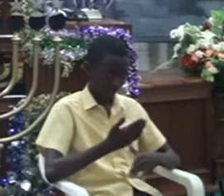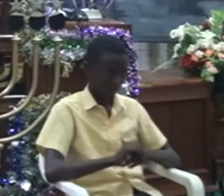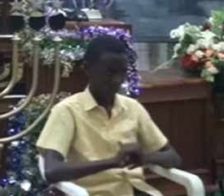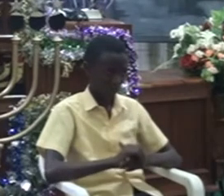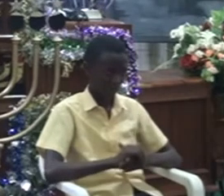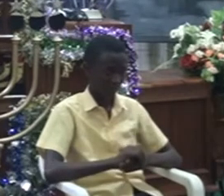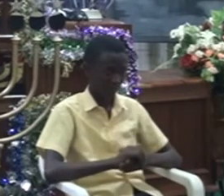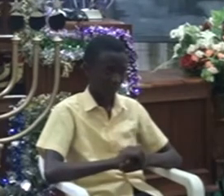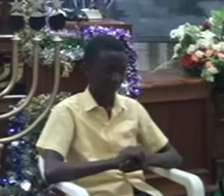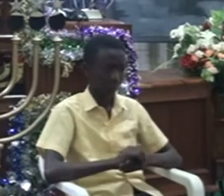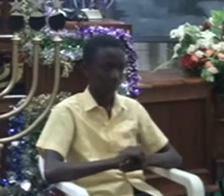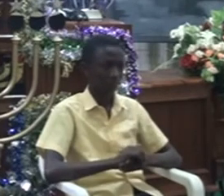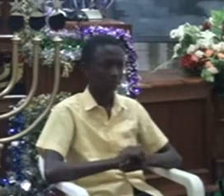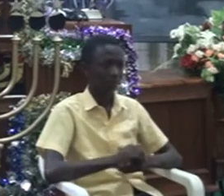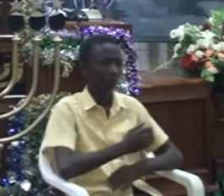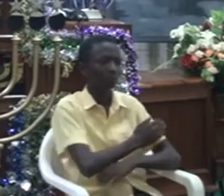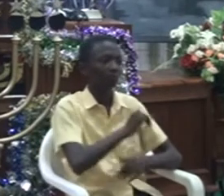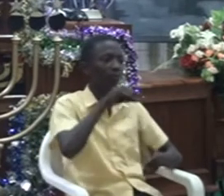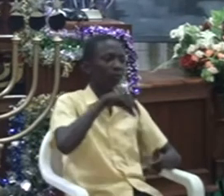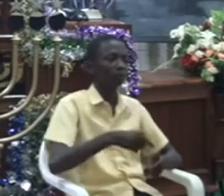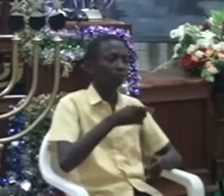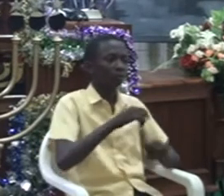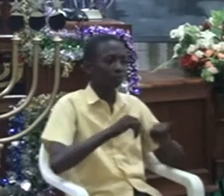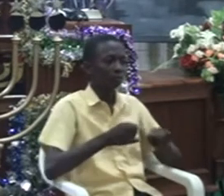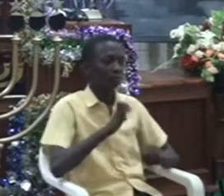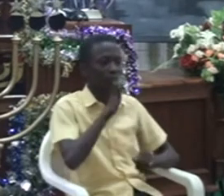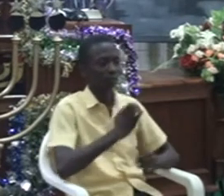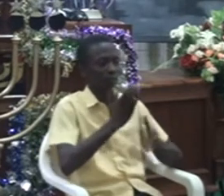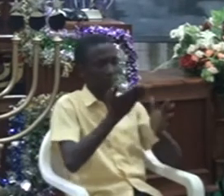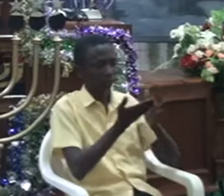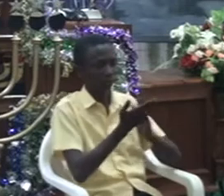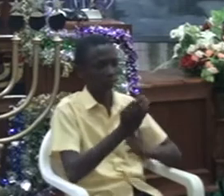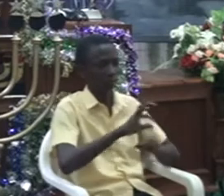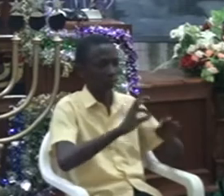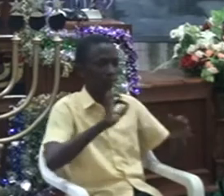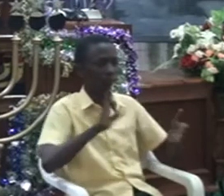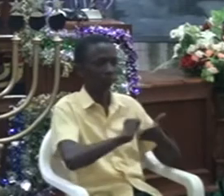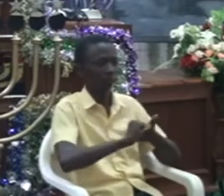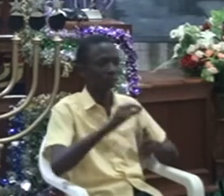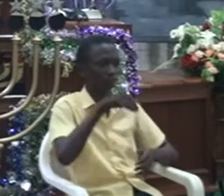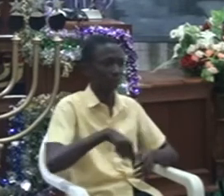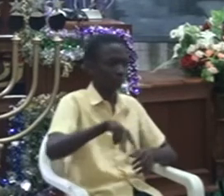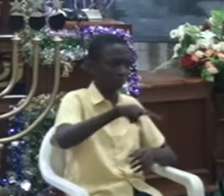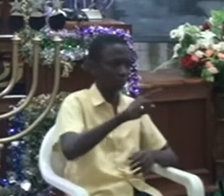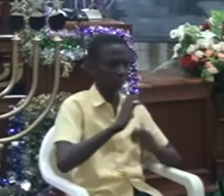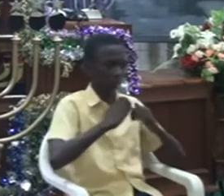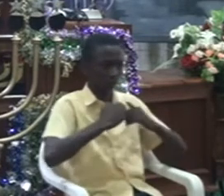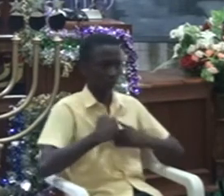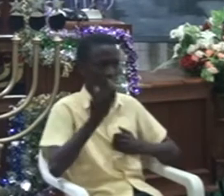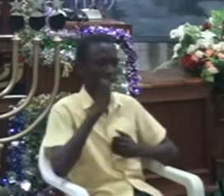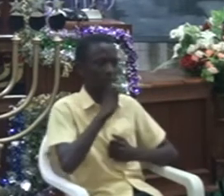naamini. Et que si c'est par le Saint-Esprit que vous avez cru. Na ikiwa